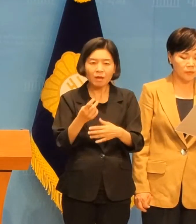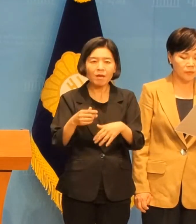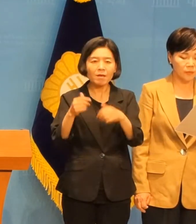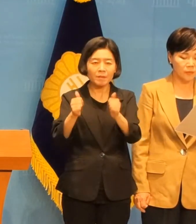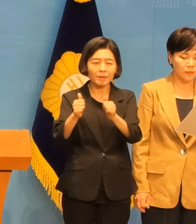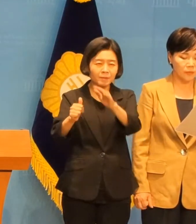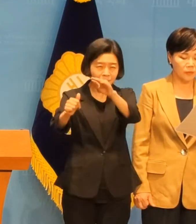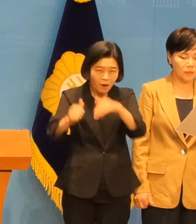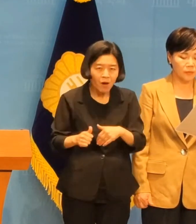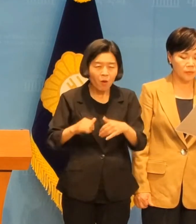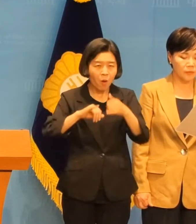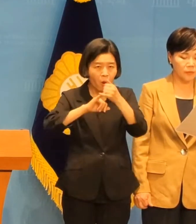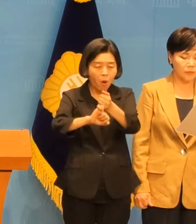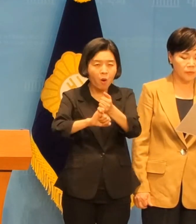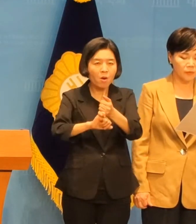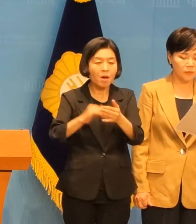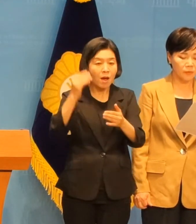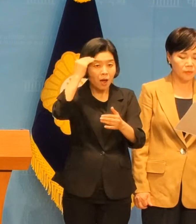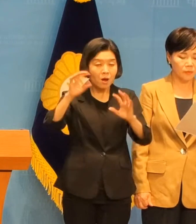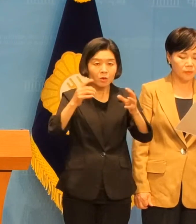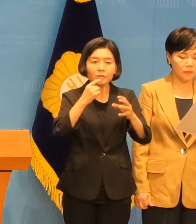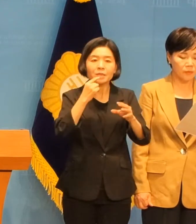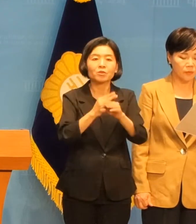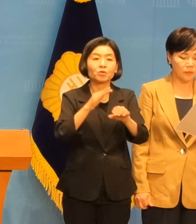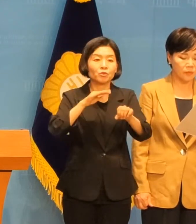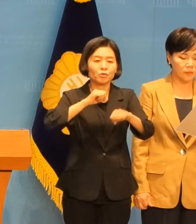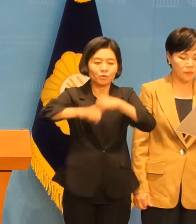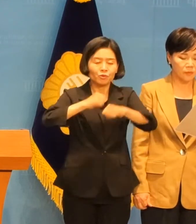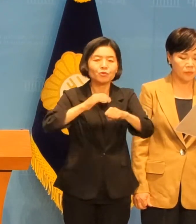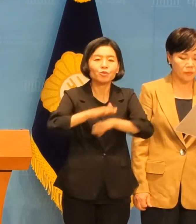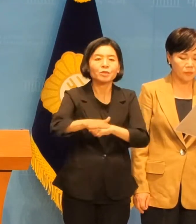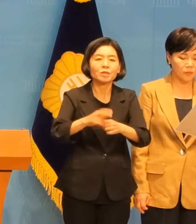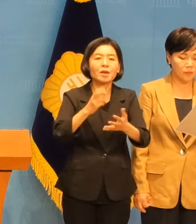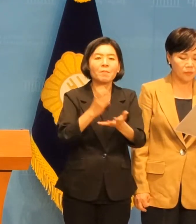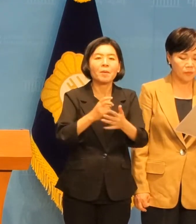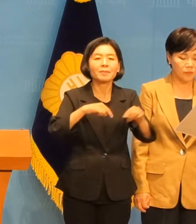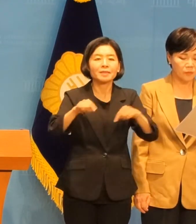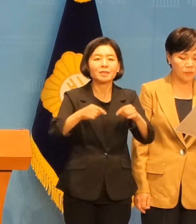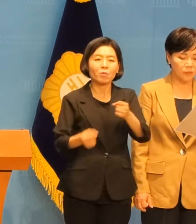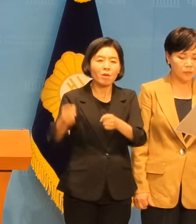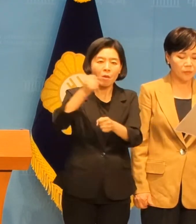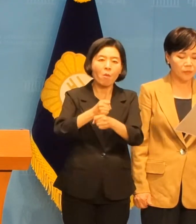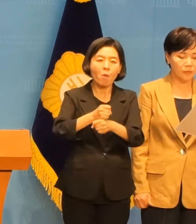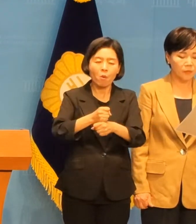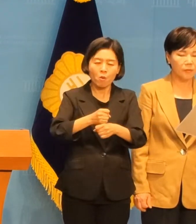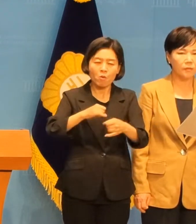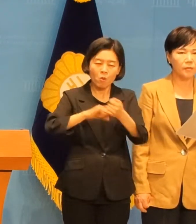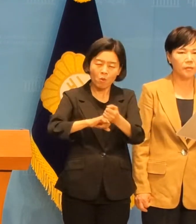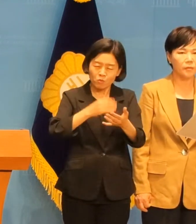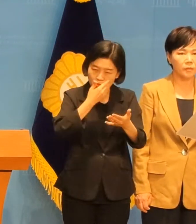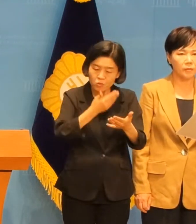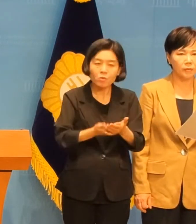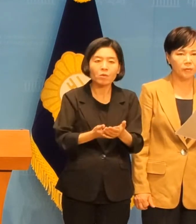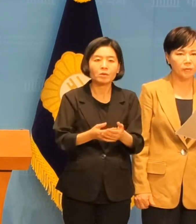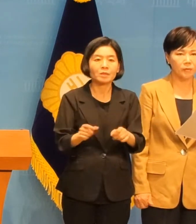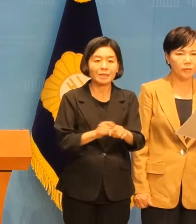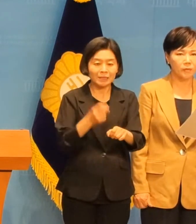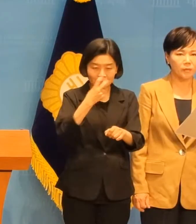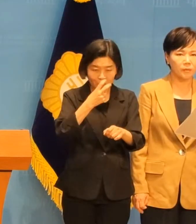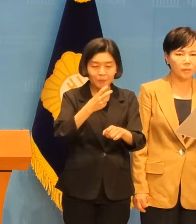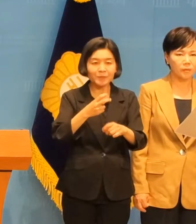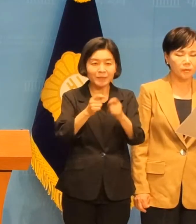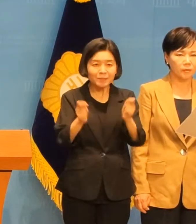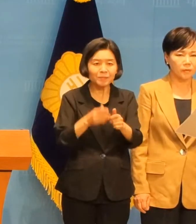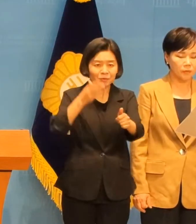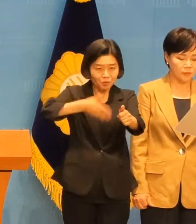것은 대한민국 민주주의와 법치 회복을 위한 필수 과제입니다. 다시 한번 특검의 철저한